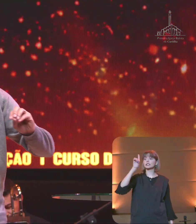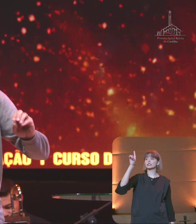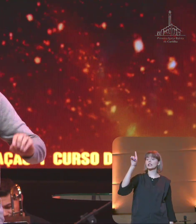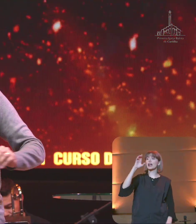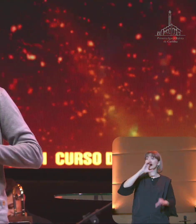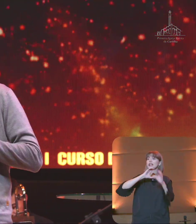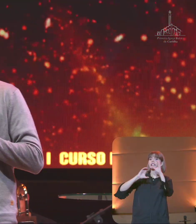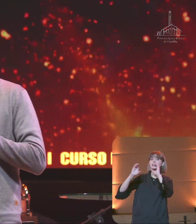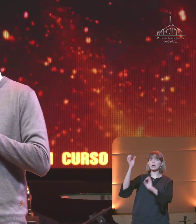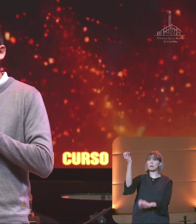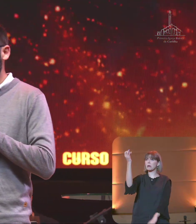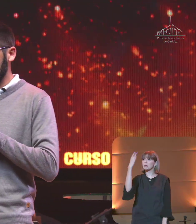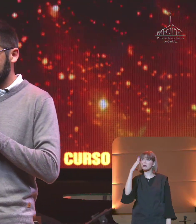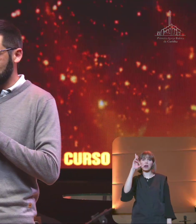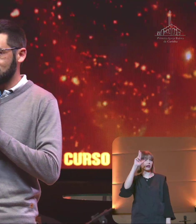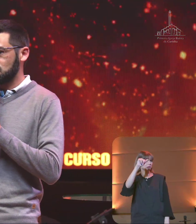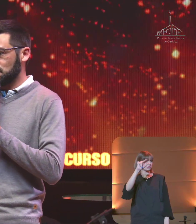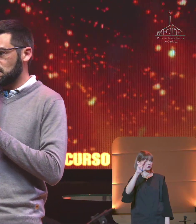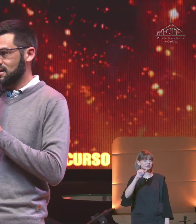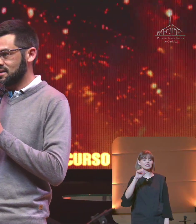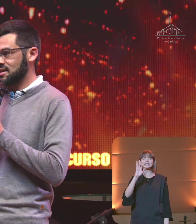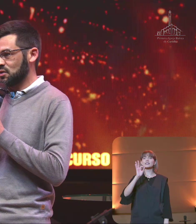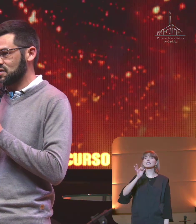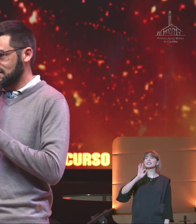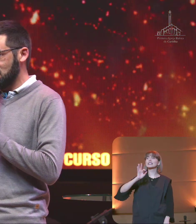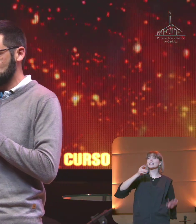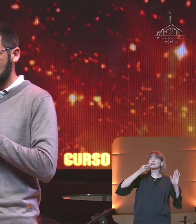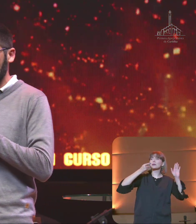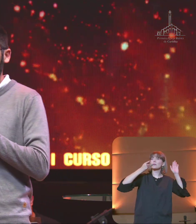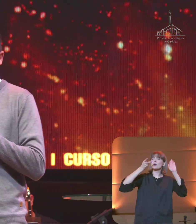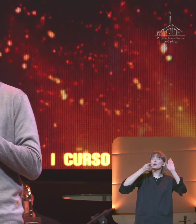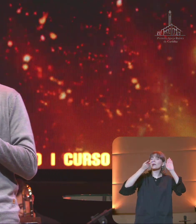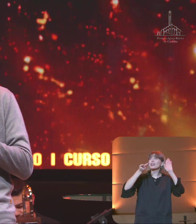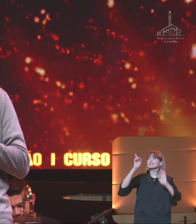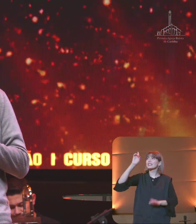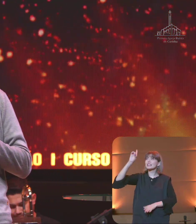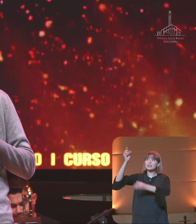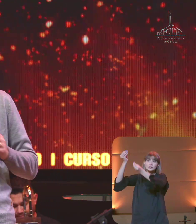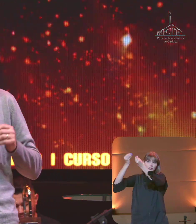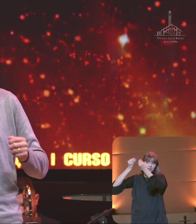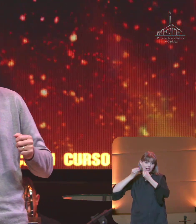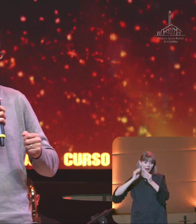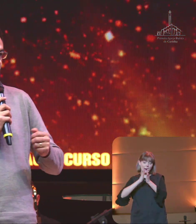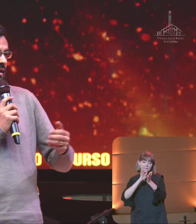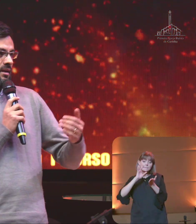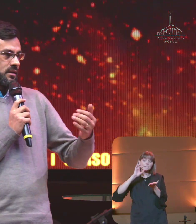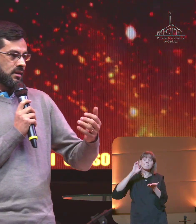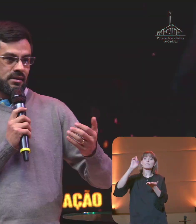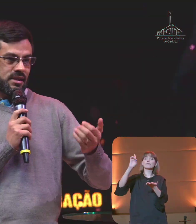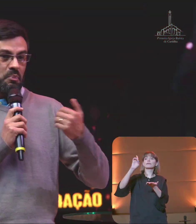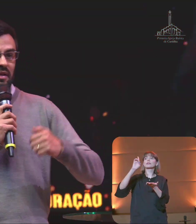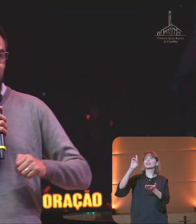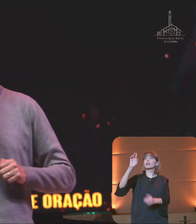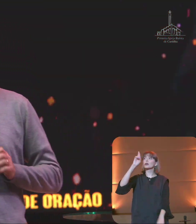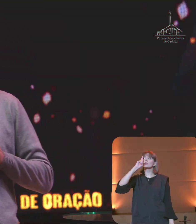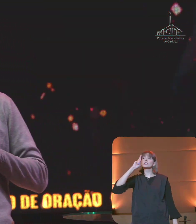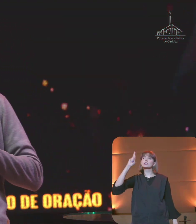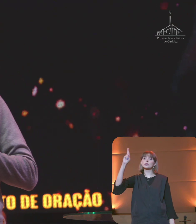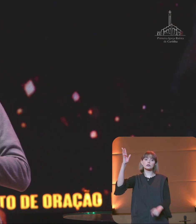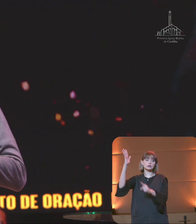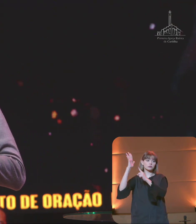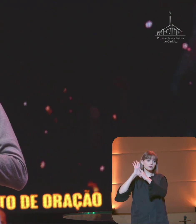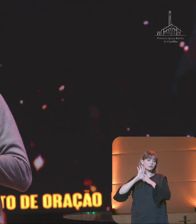nos deixará, são certezas, promessas que nós temos na Palavra de Deus, em que o Senhor, sim, Ele se apresenta a